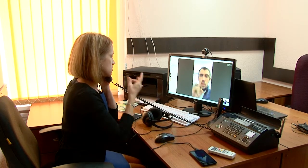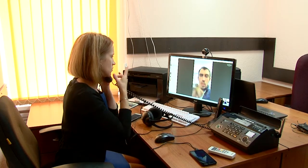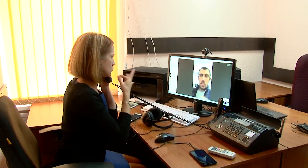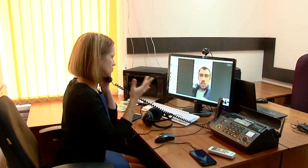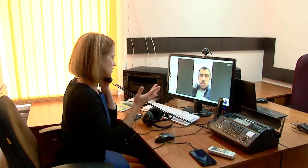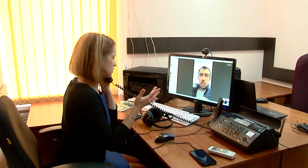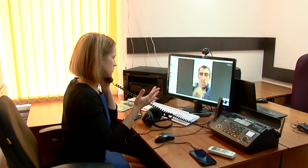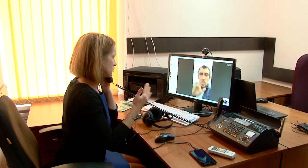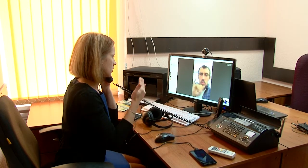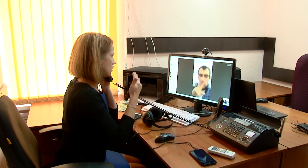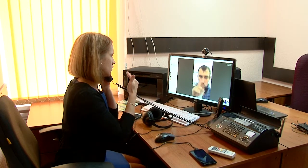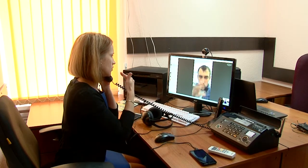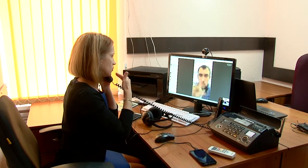Улица Культуры, дом